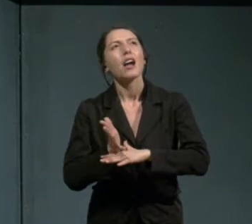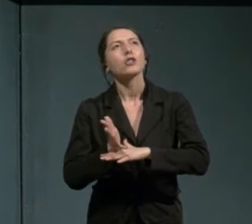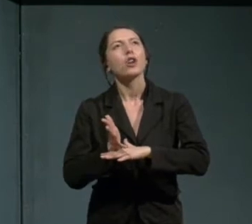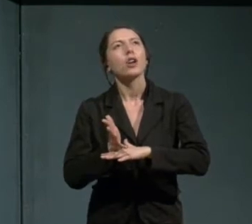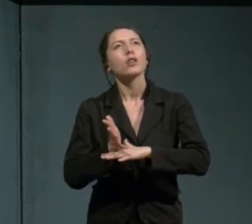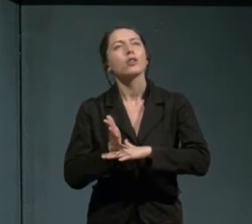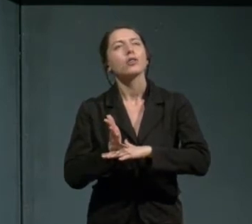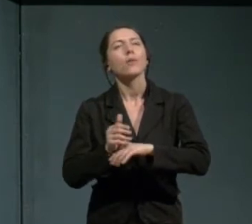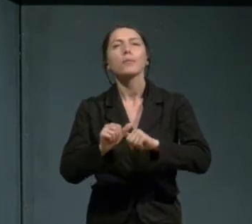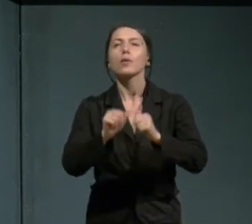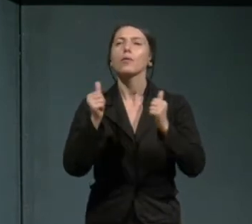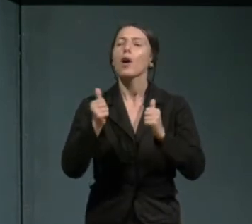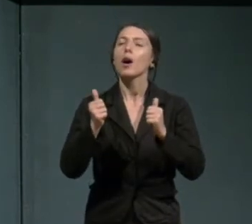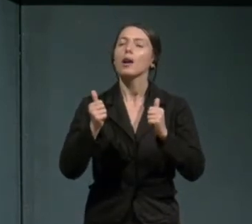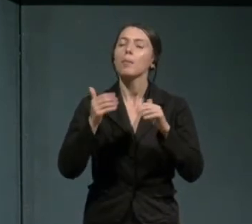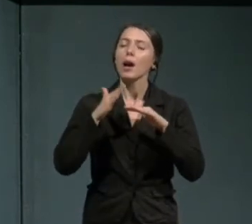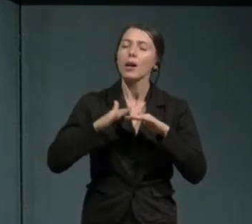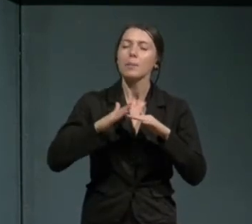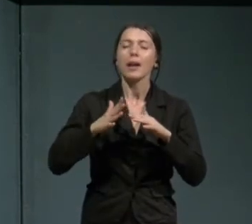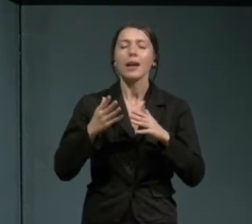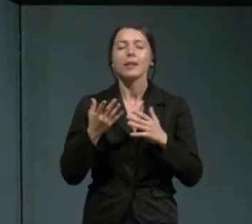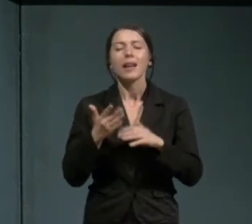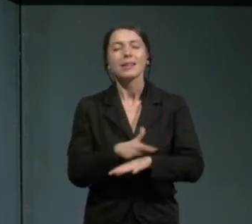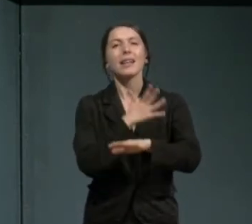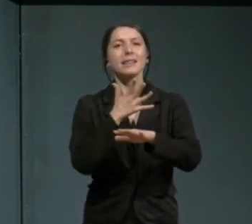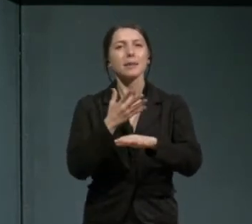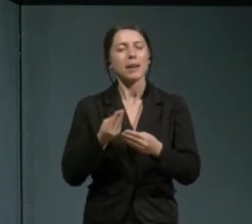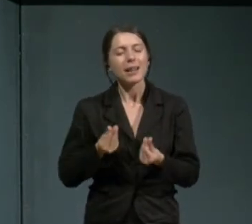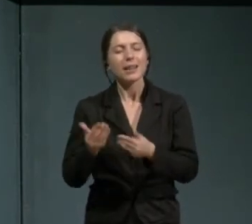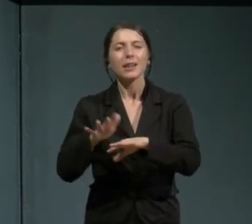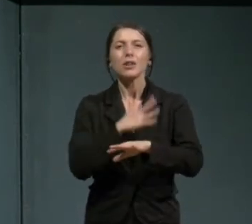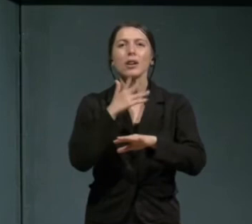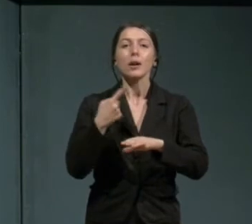che riporta le emozioni seno al testo e mi piace molto l'idea